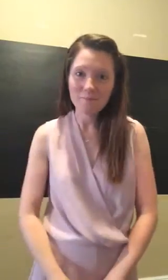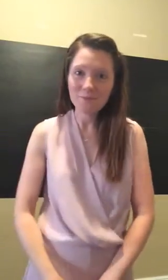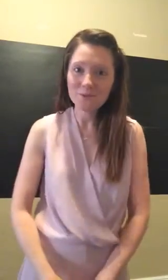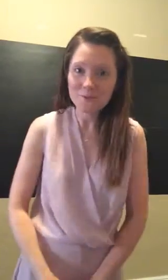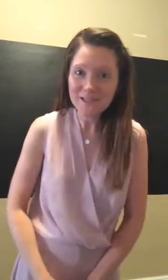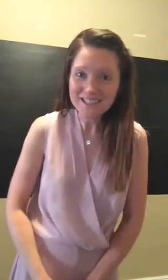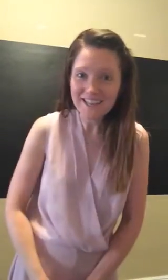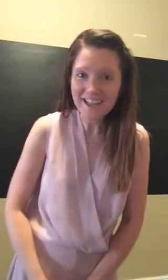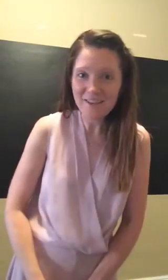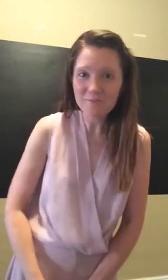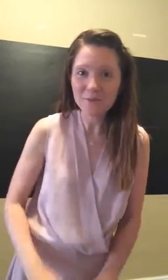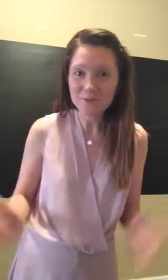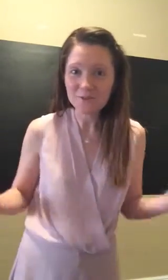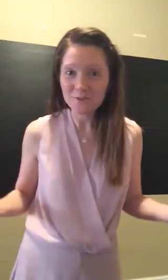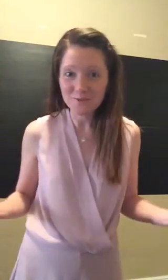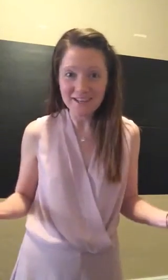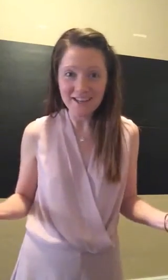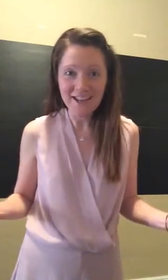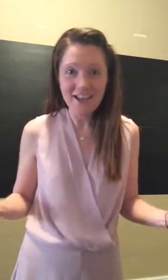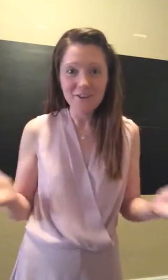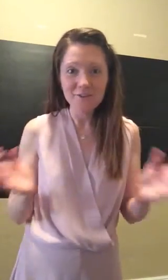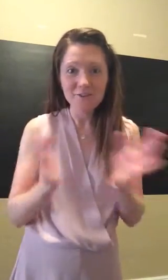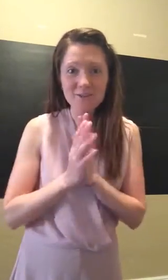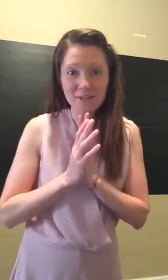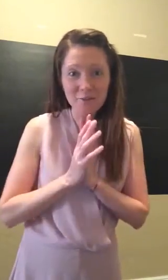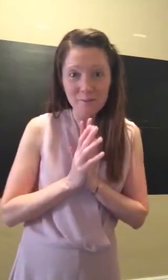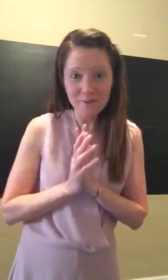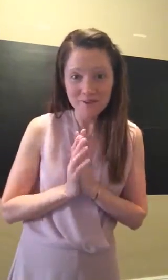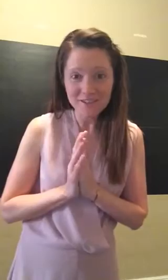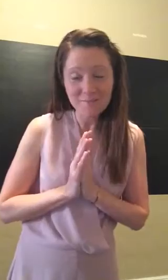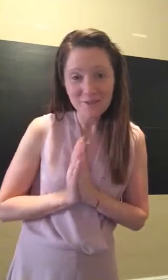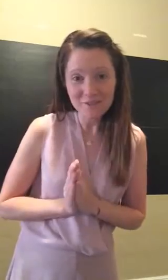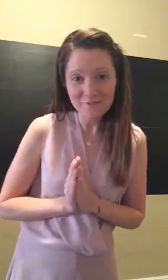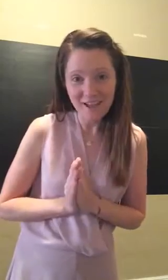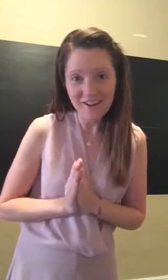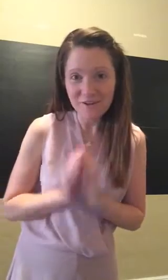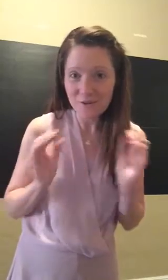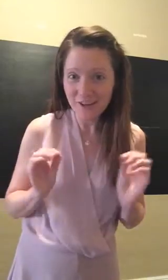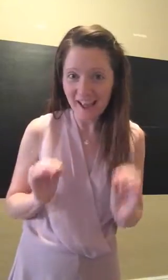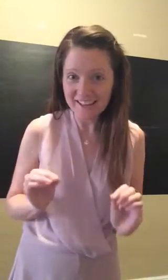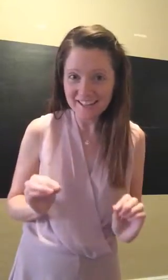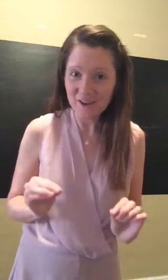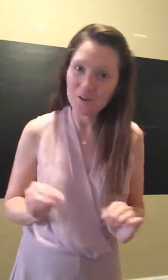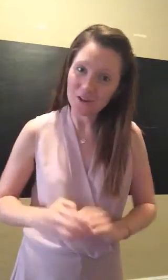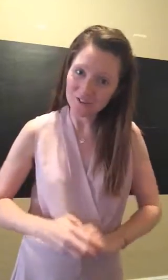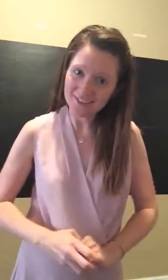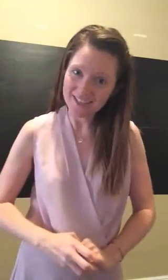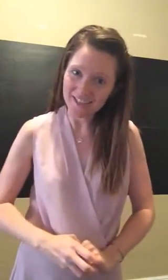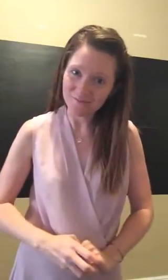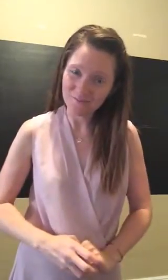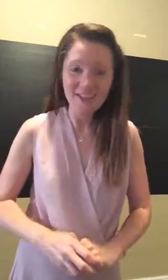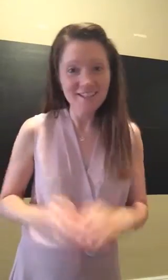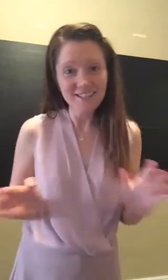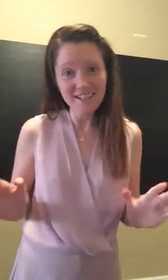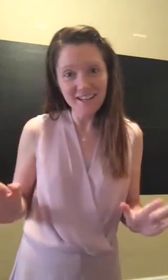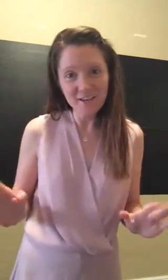Bonjour mes élèves! Pour aujourd'hui, nous allons apprendre comment faire au Canada au langue des signes. Cette année,